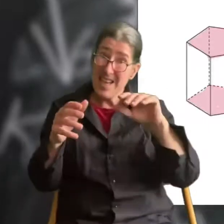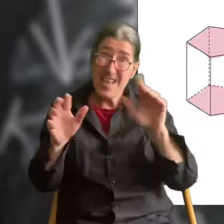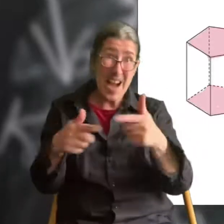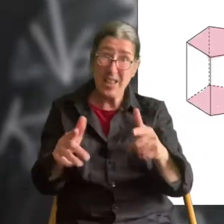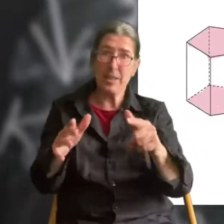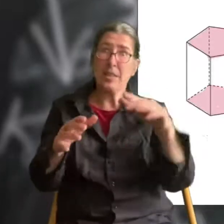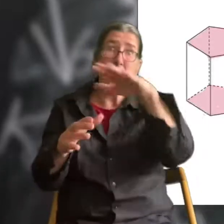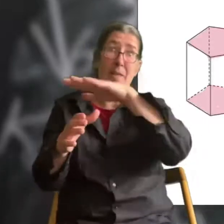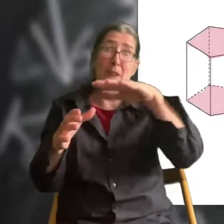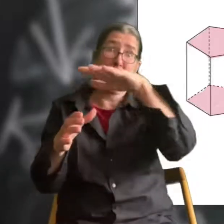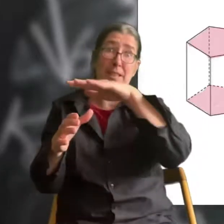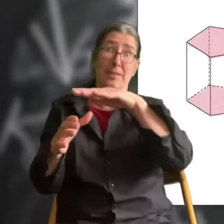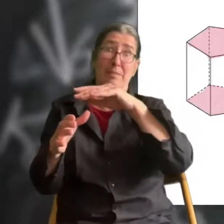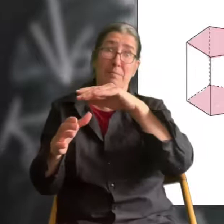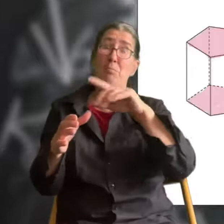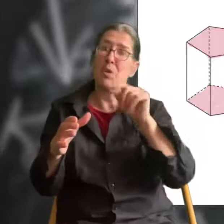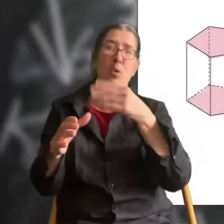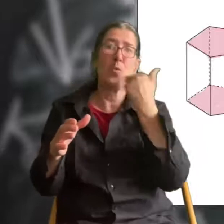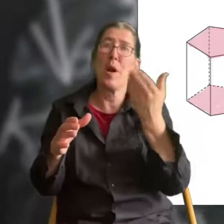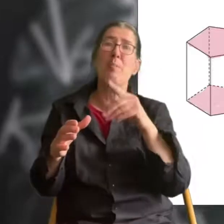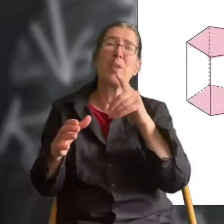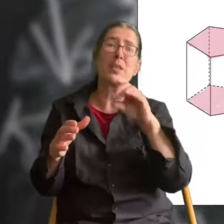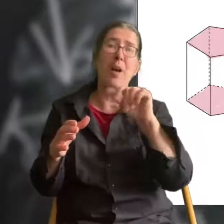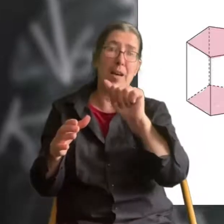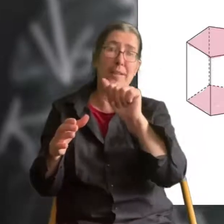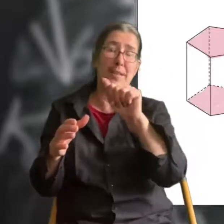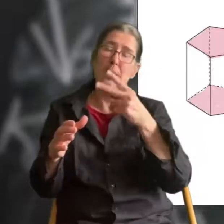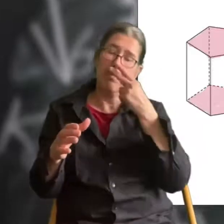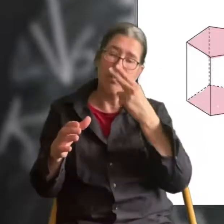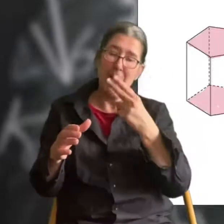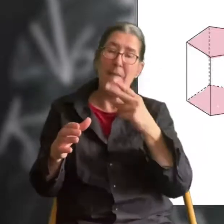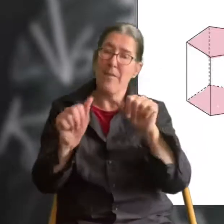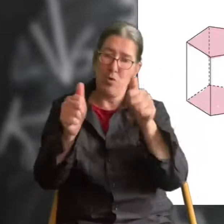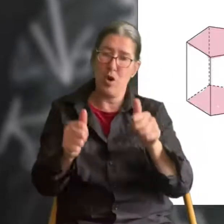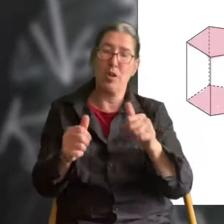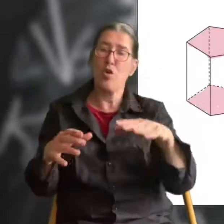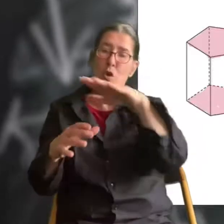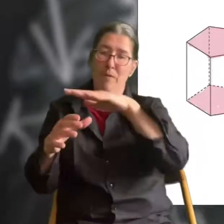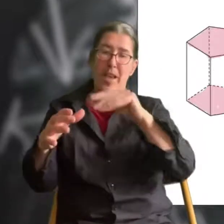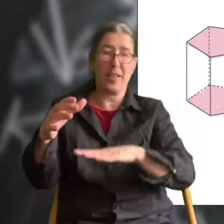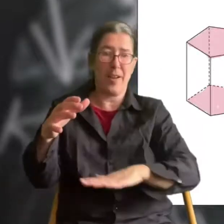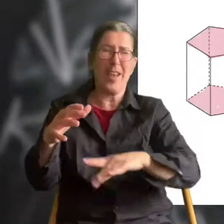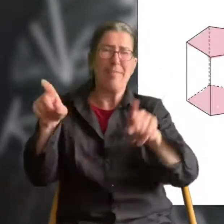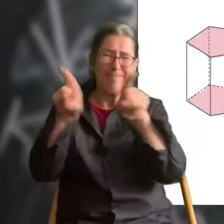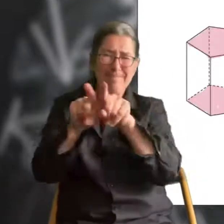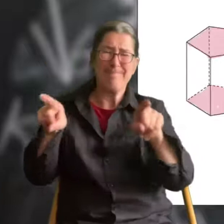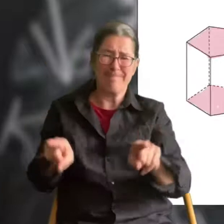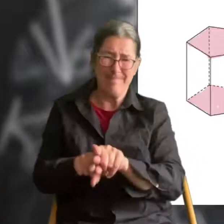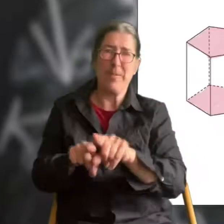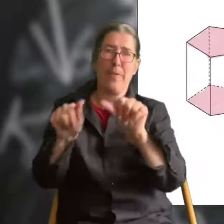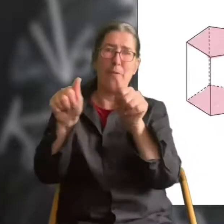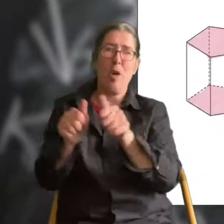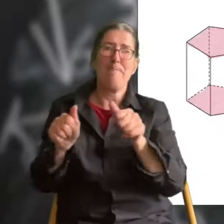haben. Hat es keine Deckfläche, ist es auch kein Prisma. Und ihr seht an den Figuren, Grundfläche und Deckfläche haben